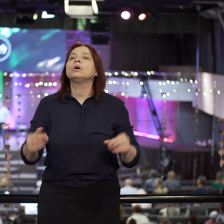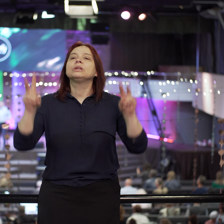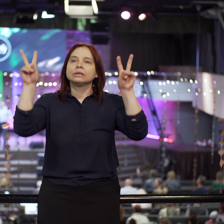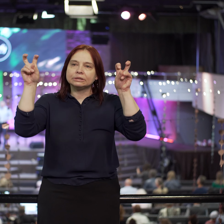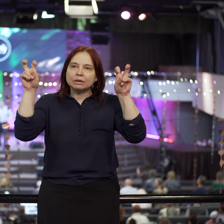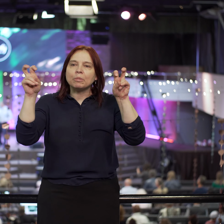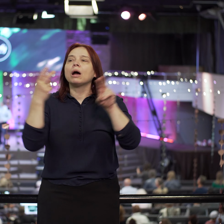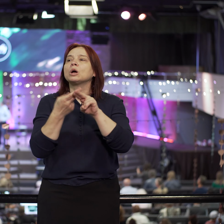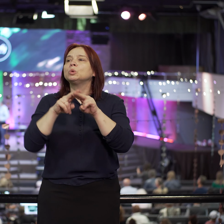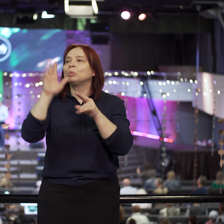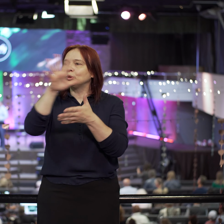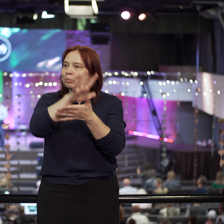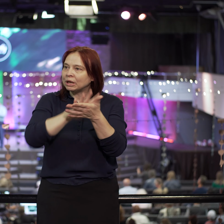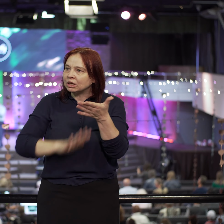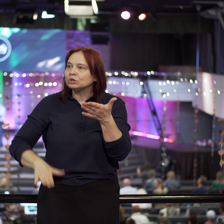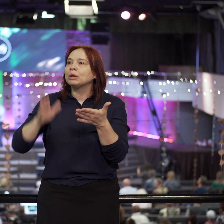Духе,